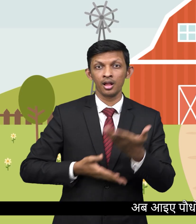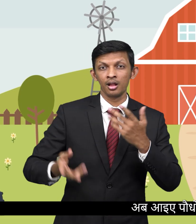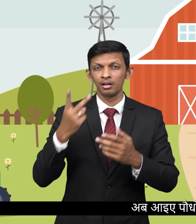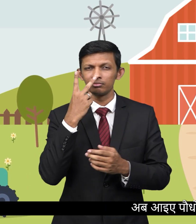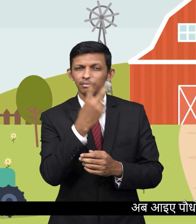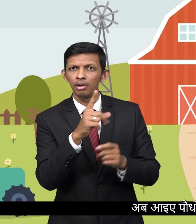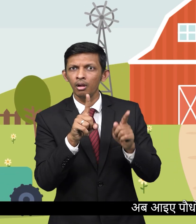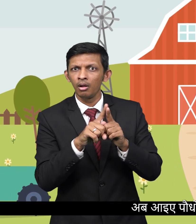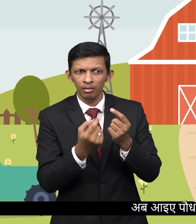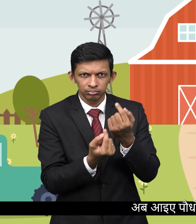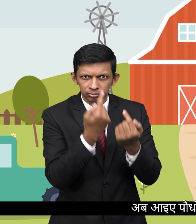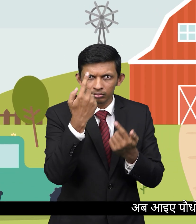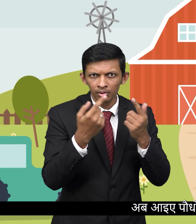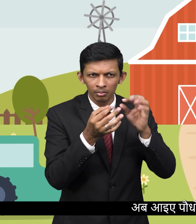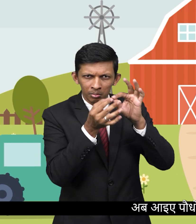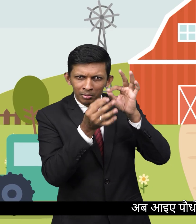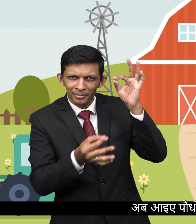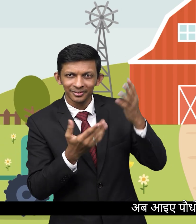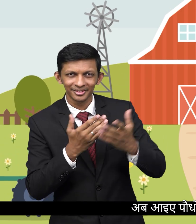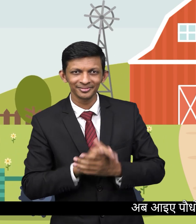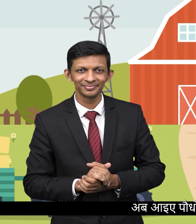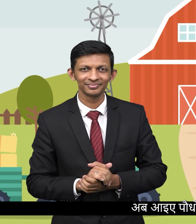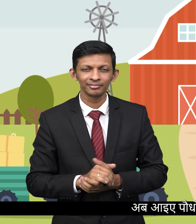अब आइए पौधों के आकार को देखें।